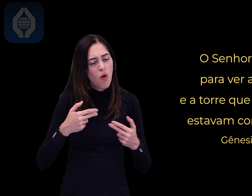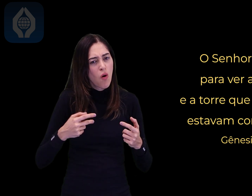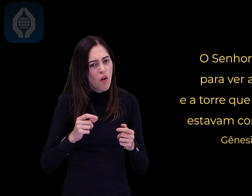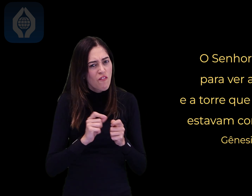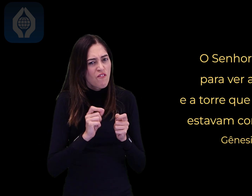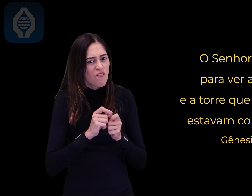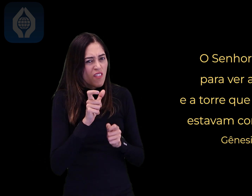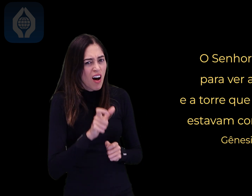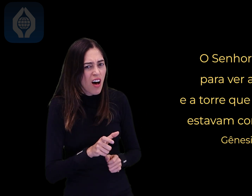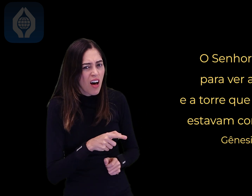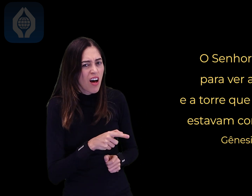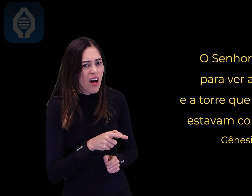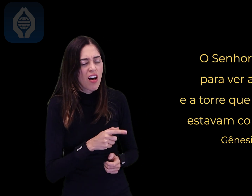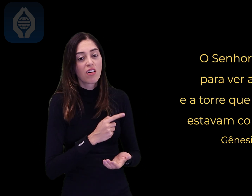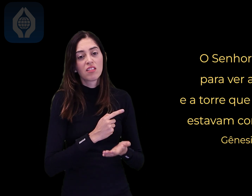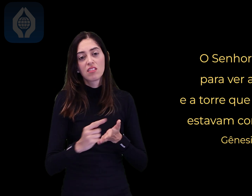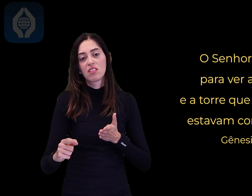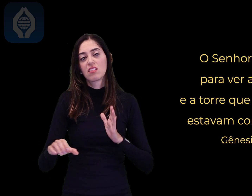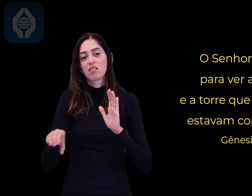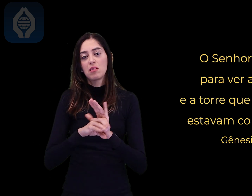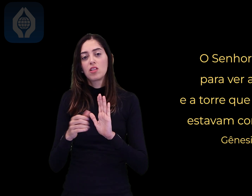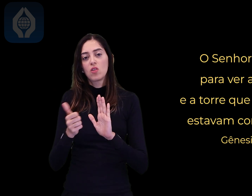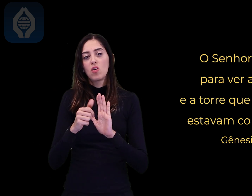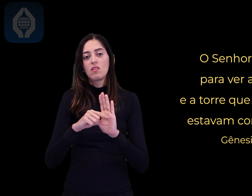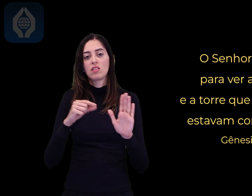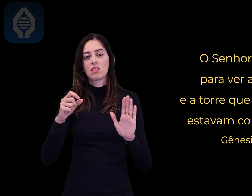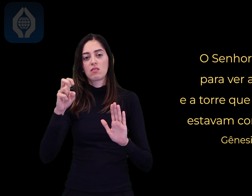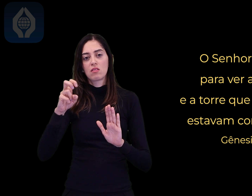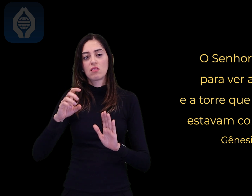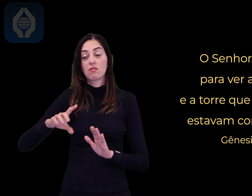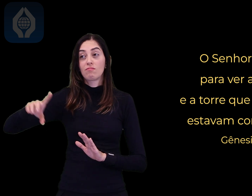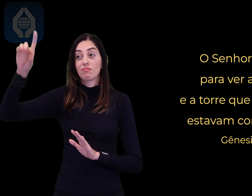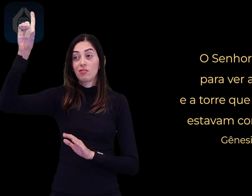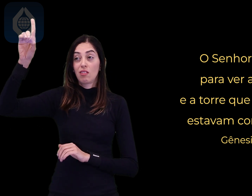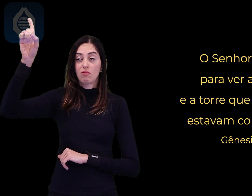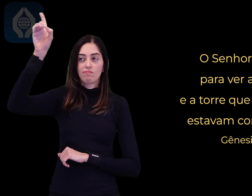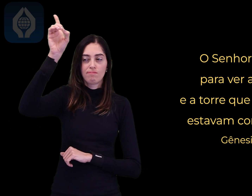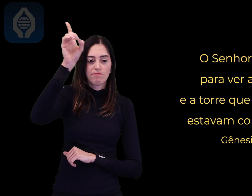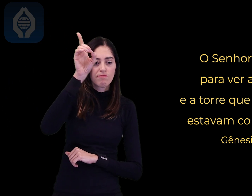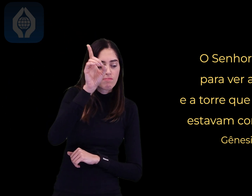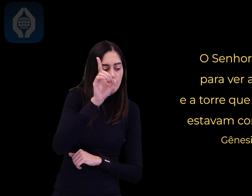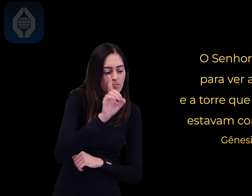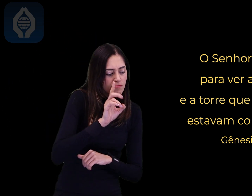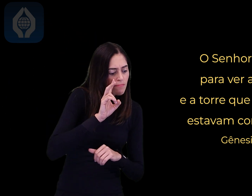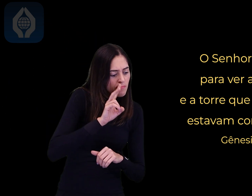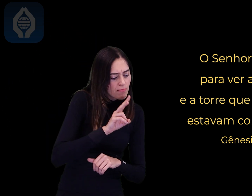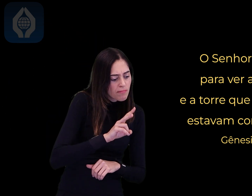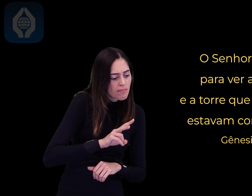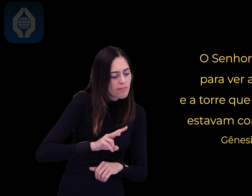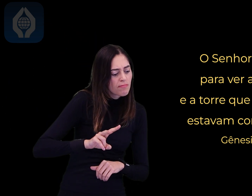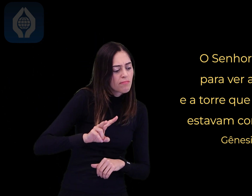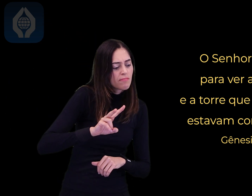Gênesis 11:5 diz: o Senhor desceu para ver a cidade e a torre que os homens estavam